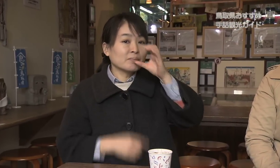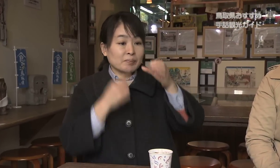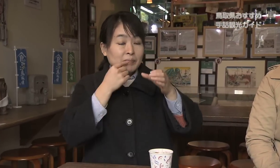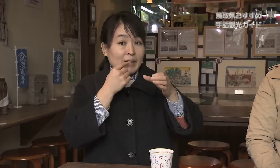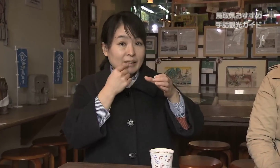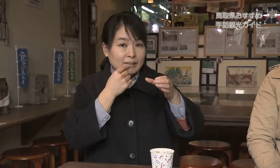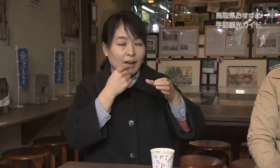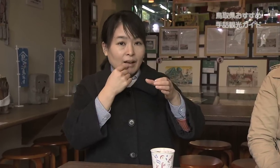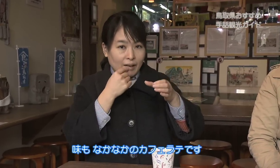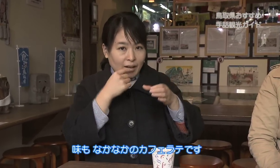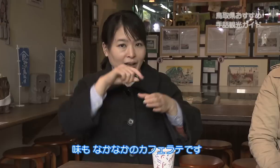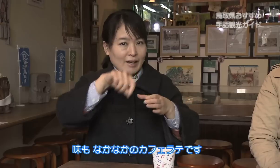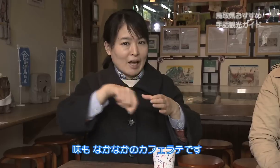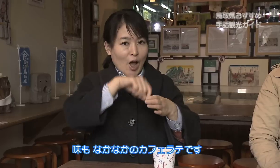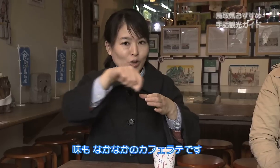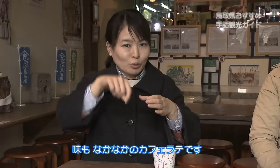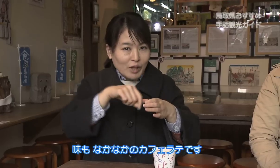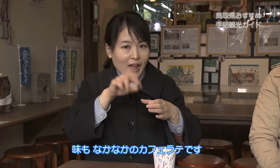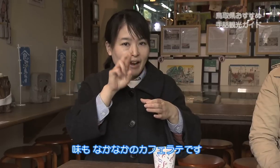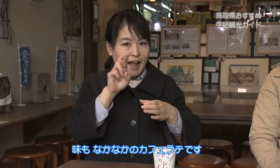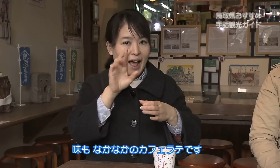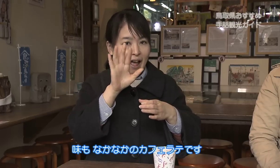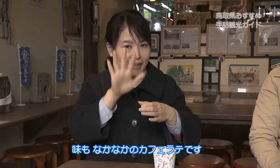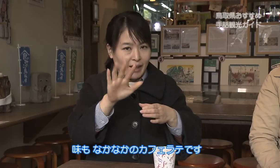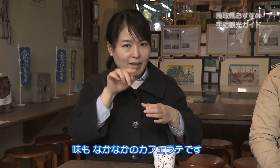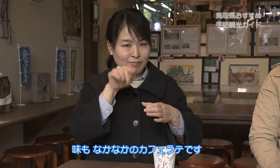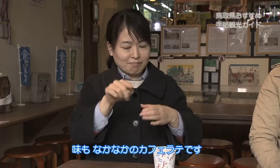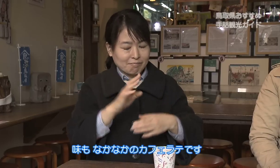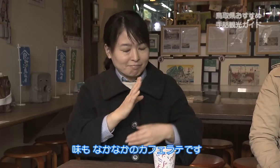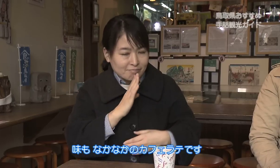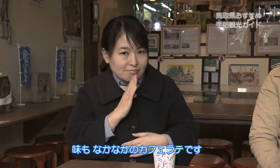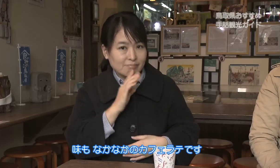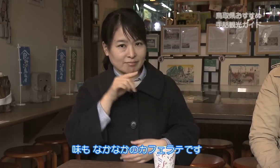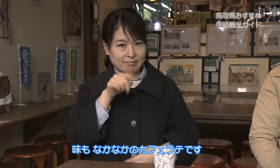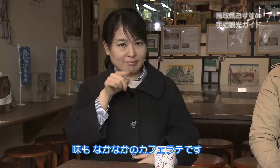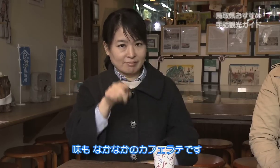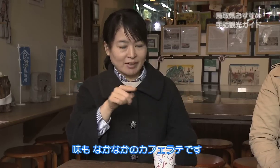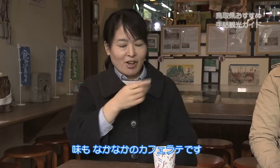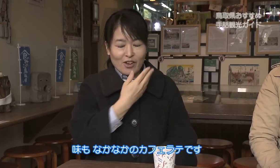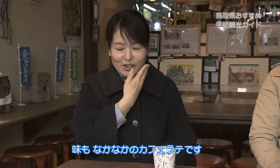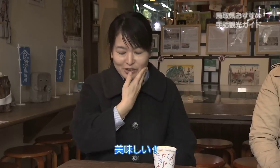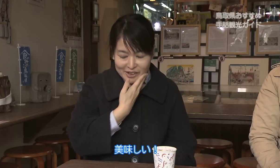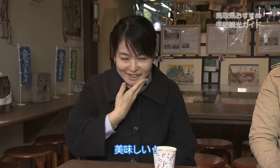です味もなかなかのカフェラテです